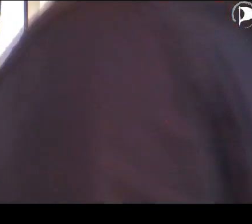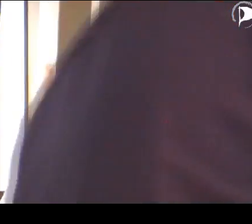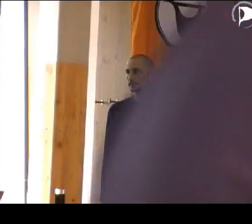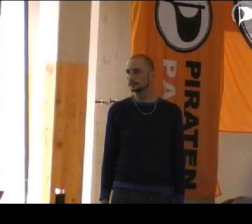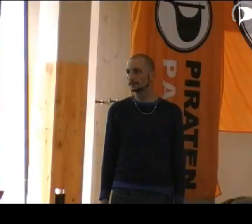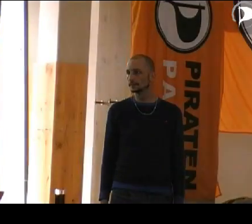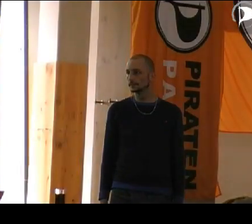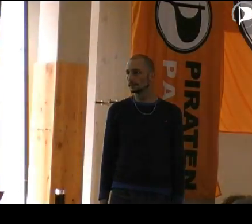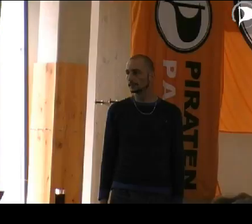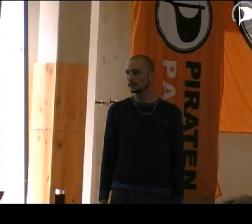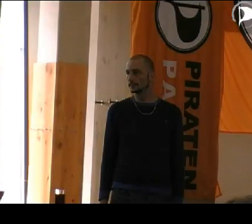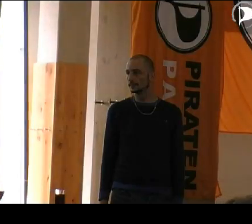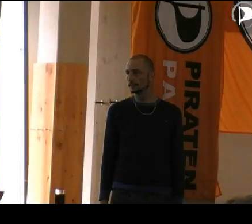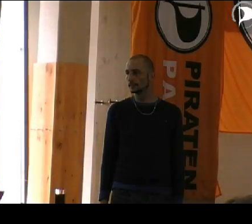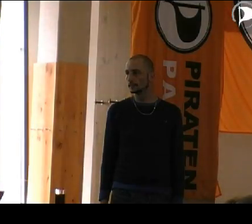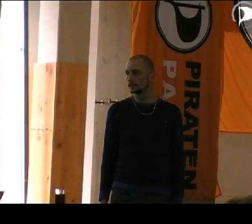dafür schreiben